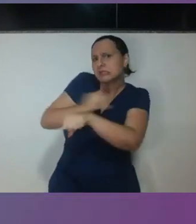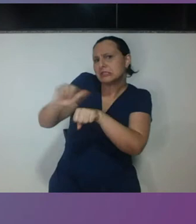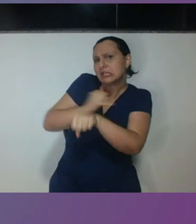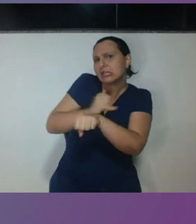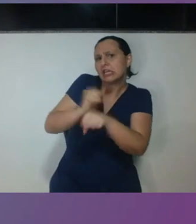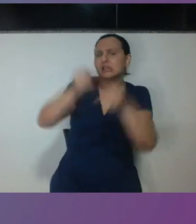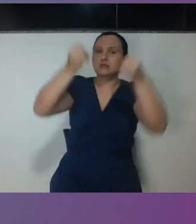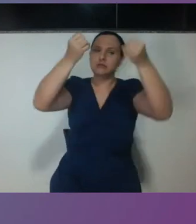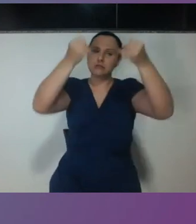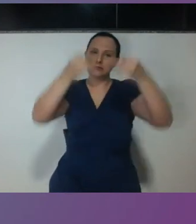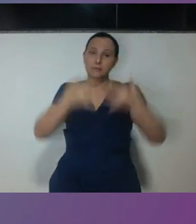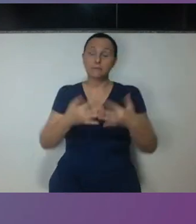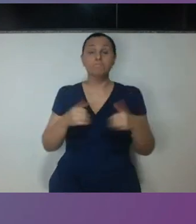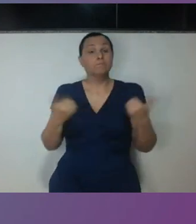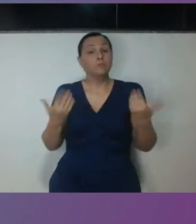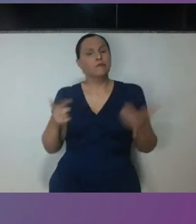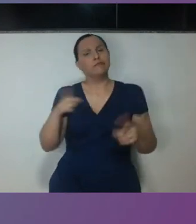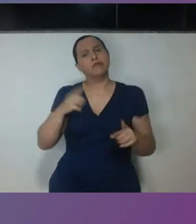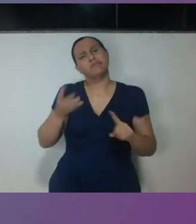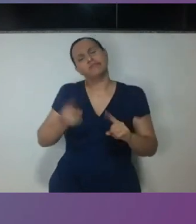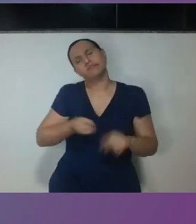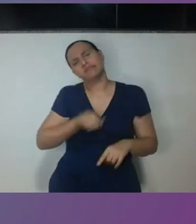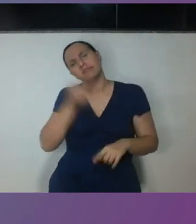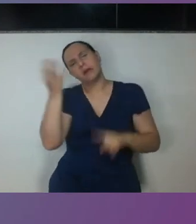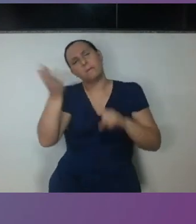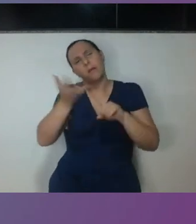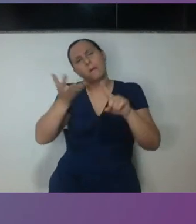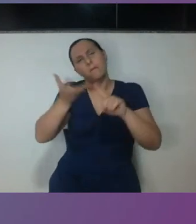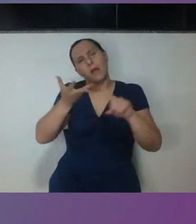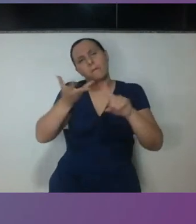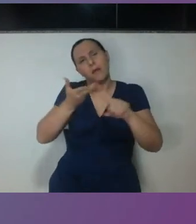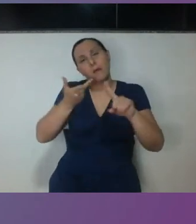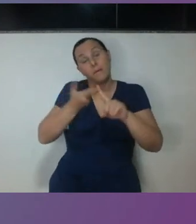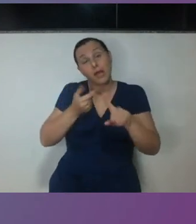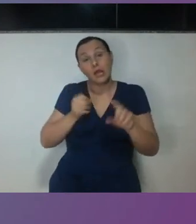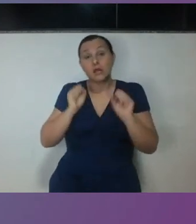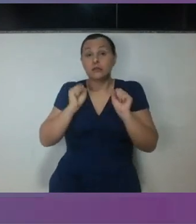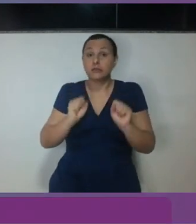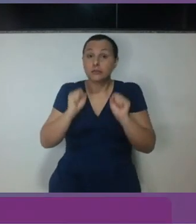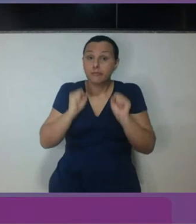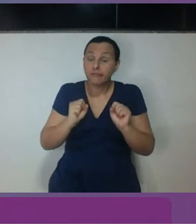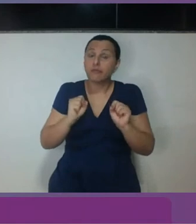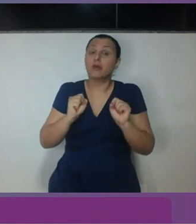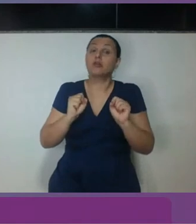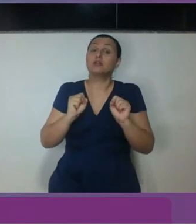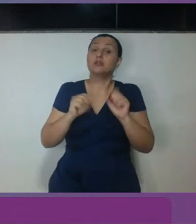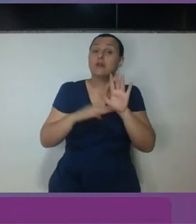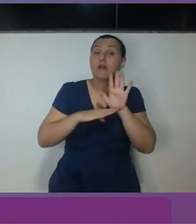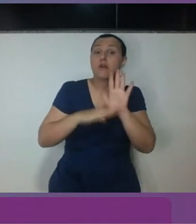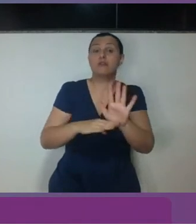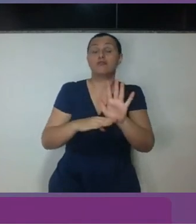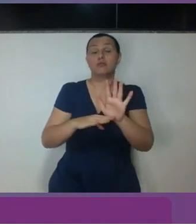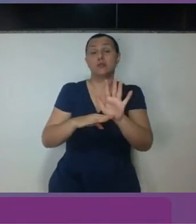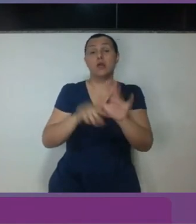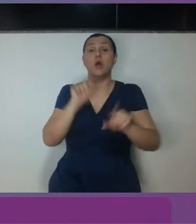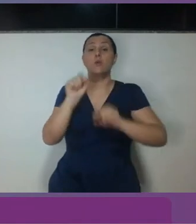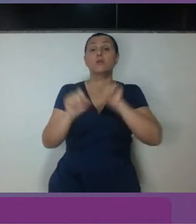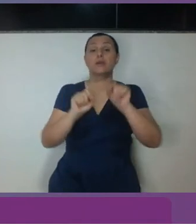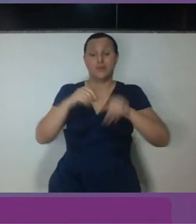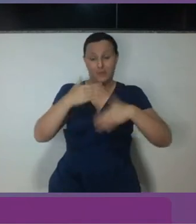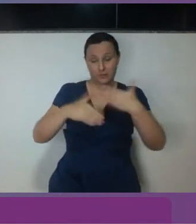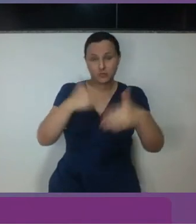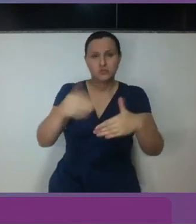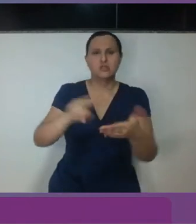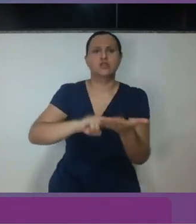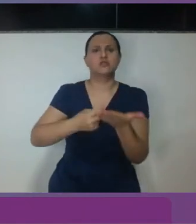Cada ferramenta de tradução vai me dar um resultado diferente nesse processo tradutório. Se você não sabe a palavra e